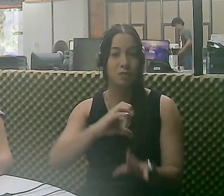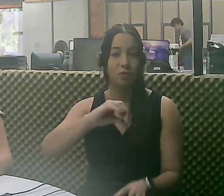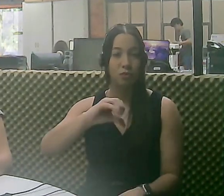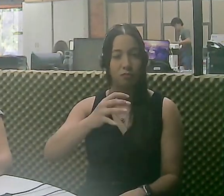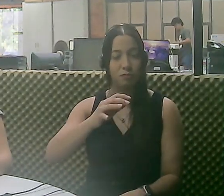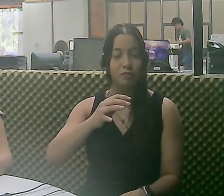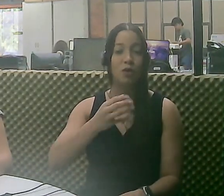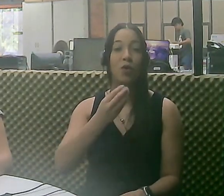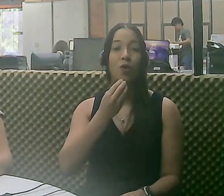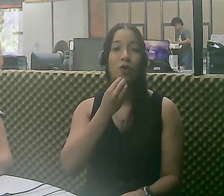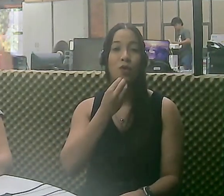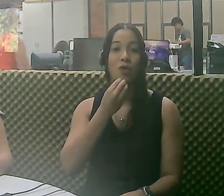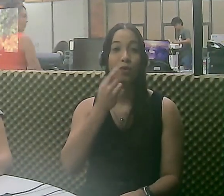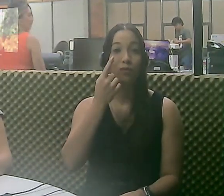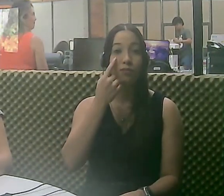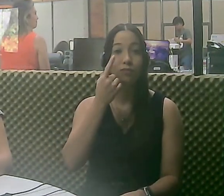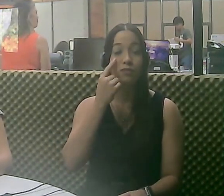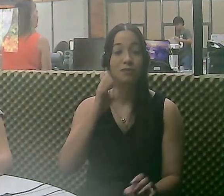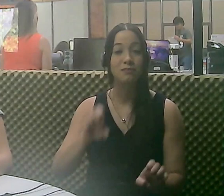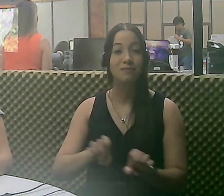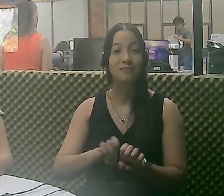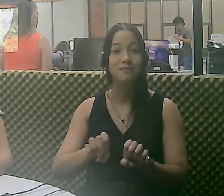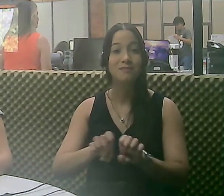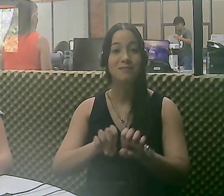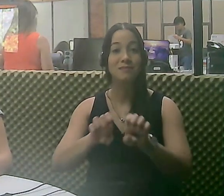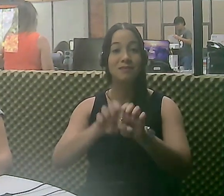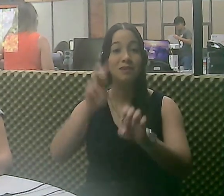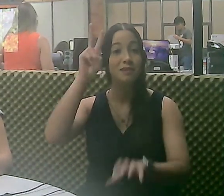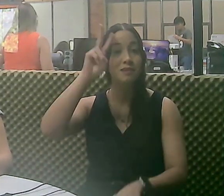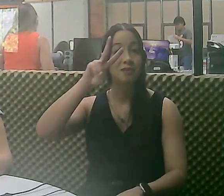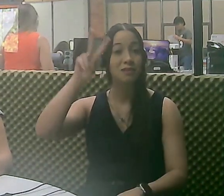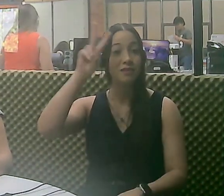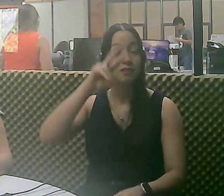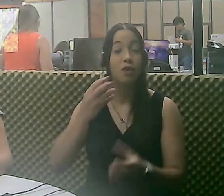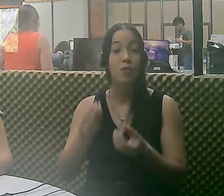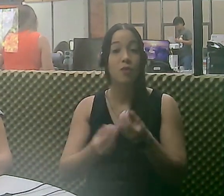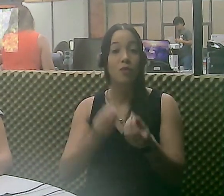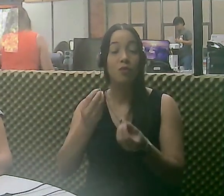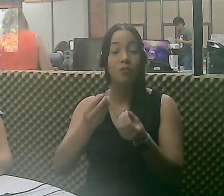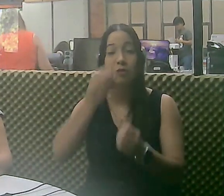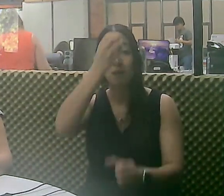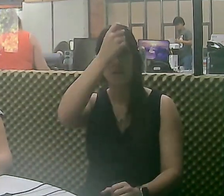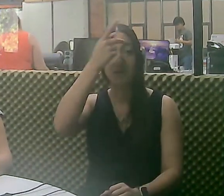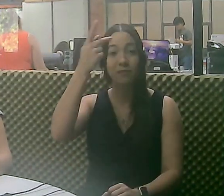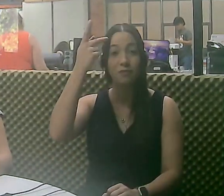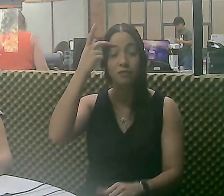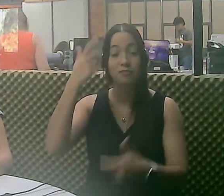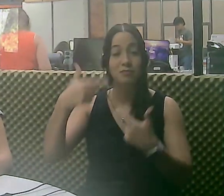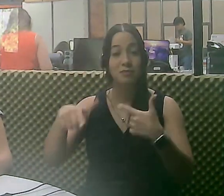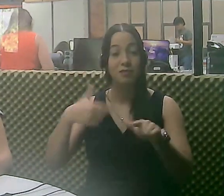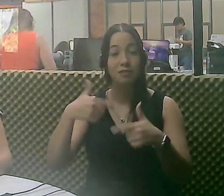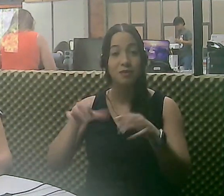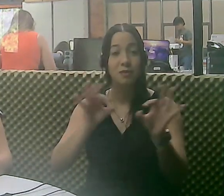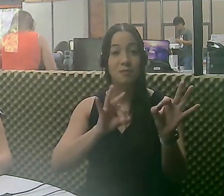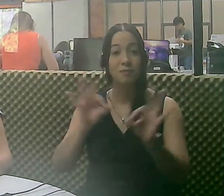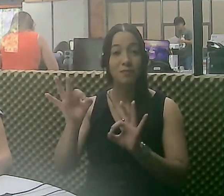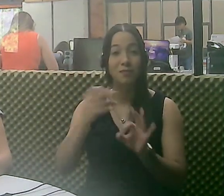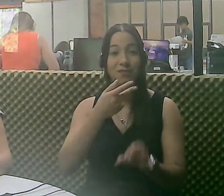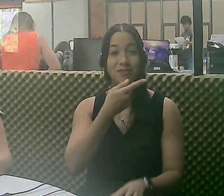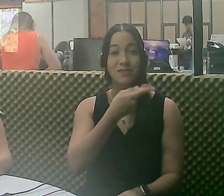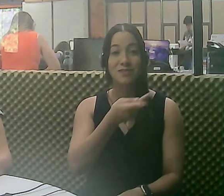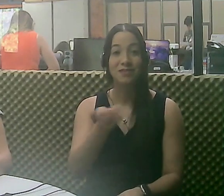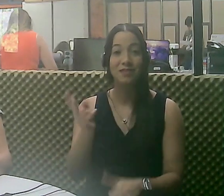a oportunidade de ver de perto a estrutura, a história e o funcionamento da Prefeitura de Uberlândia por meio do projeto